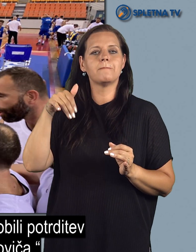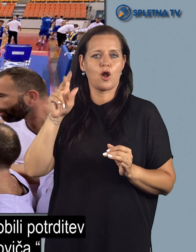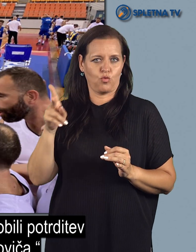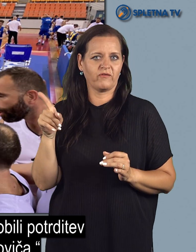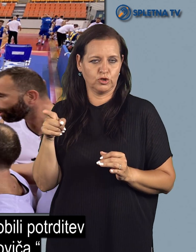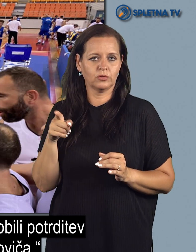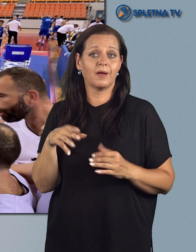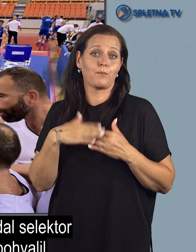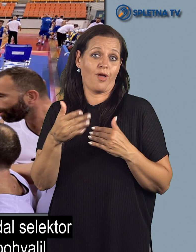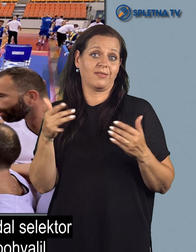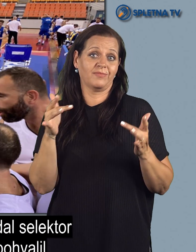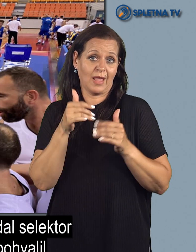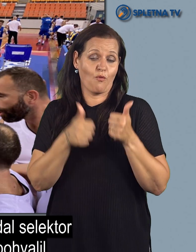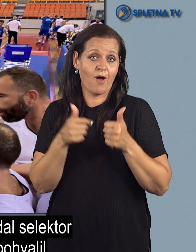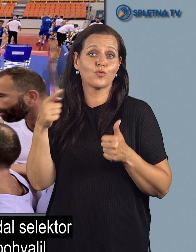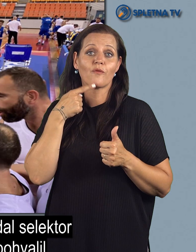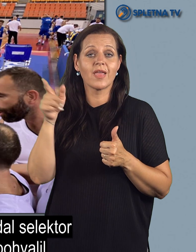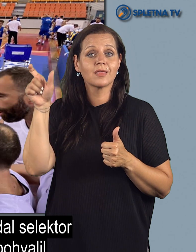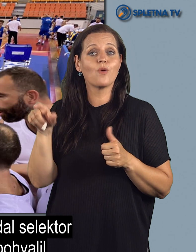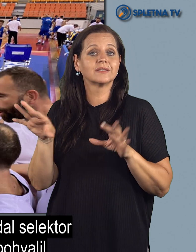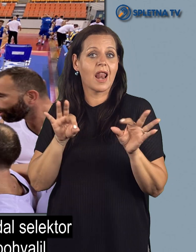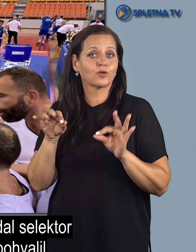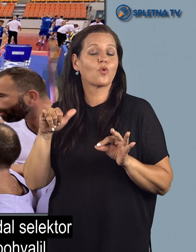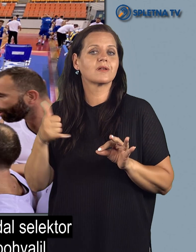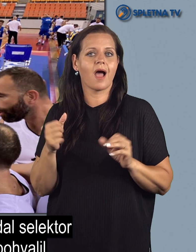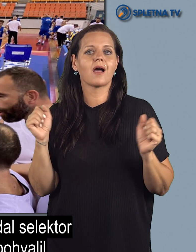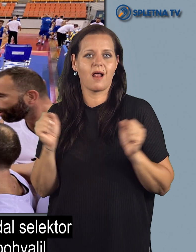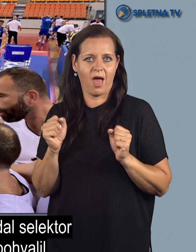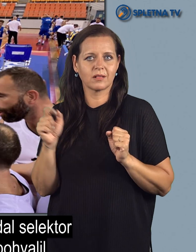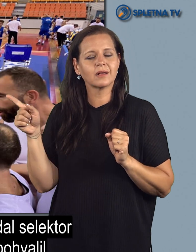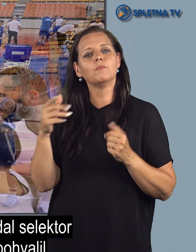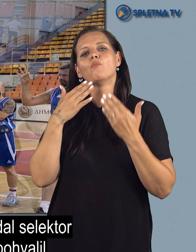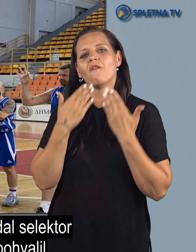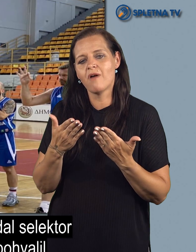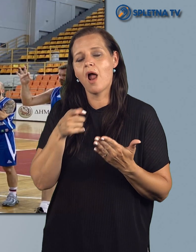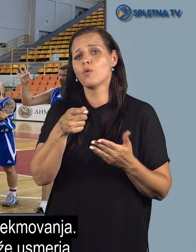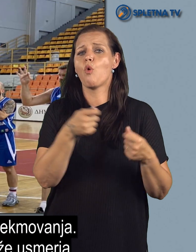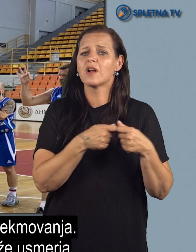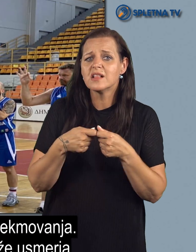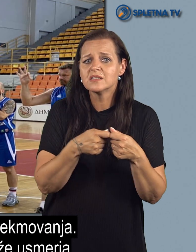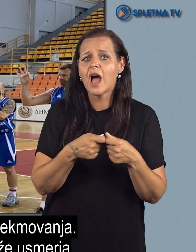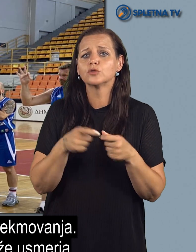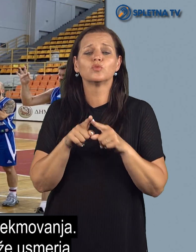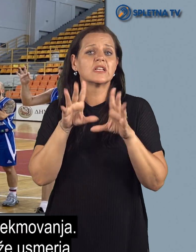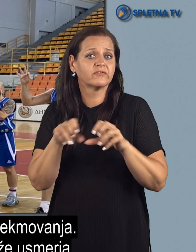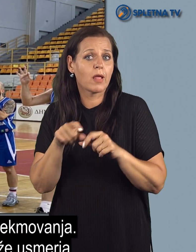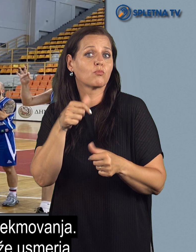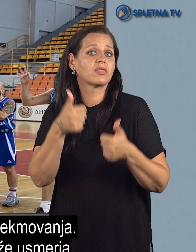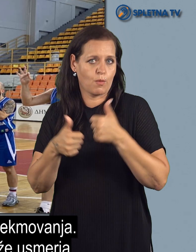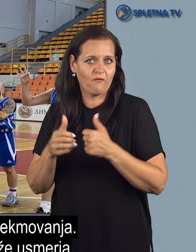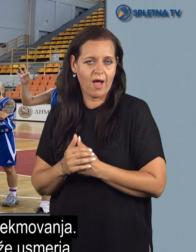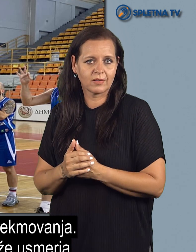Markovića. Je po tekmovanju povedal selektor Jaka Hladnik, ki je pohvalil organizacijo in izvedbo